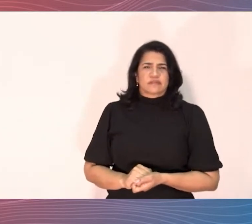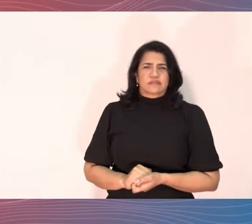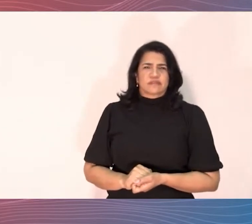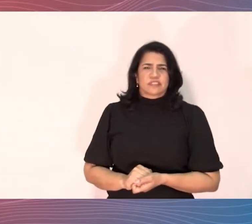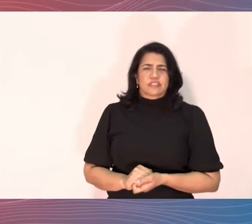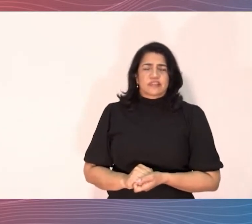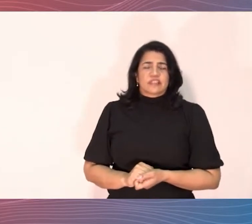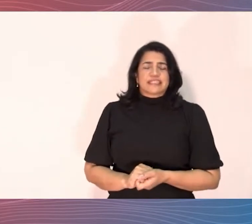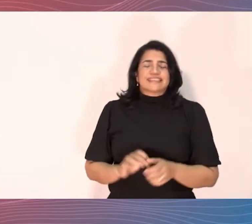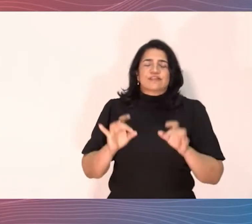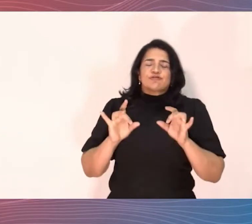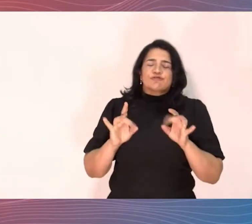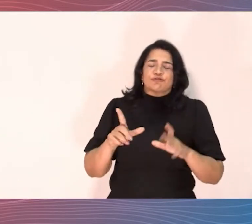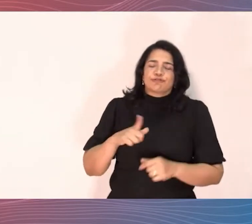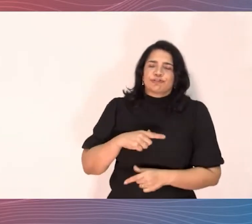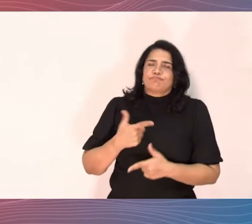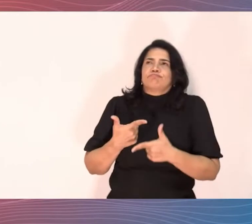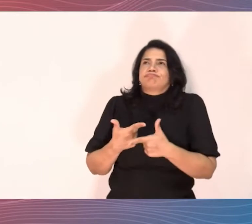problemas.